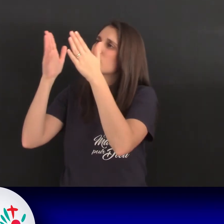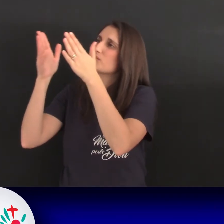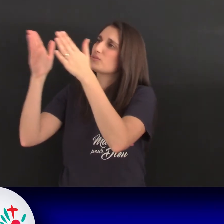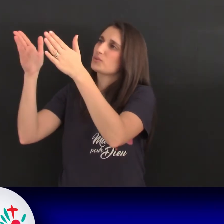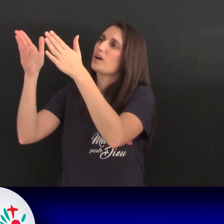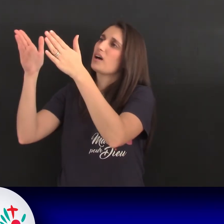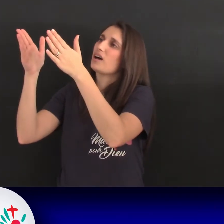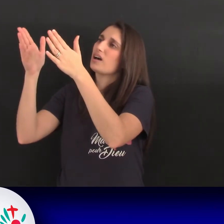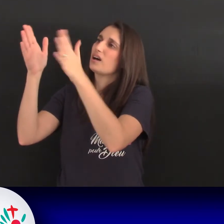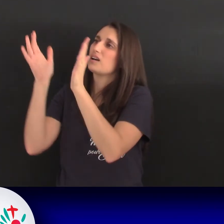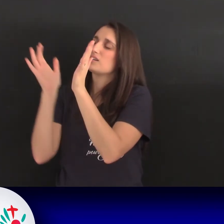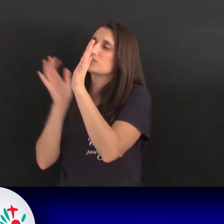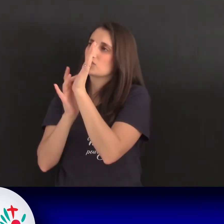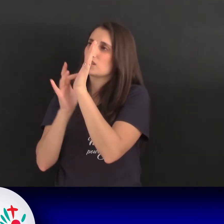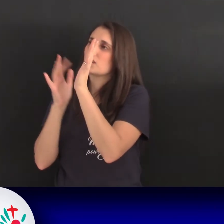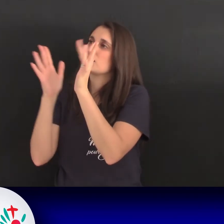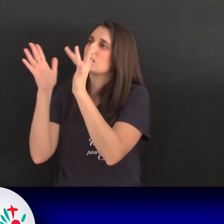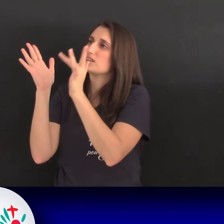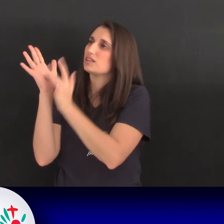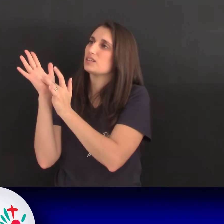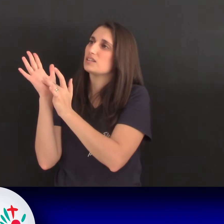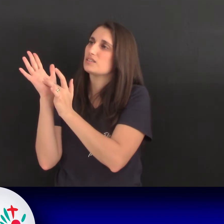centrer sur toi,